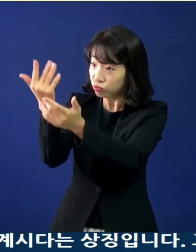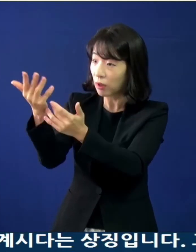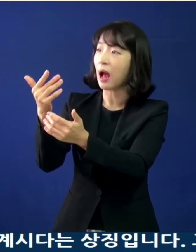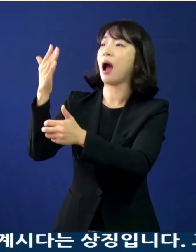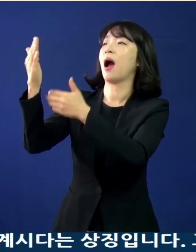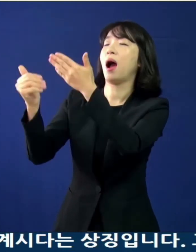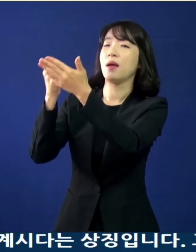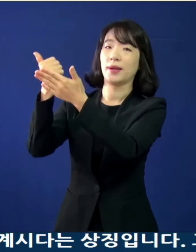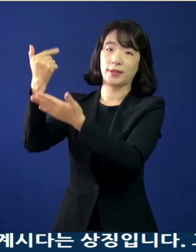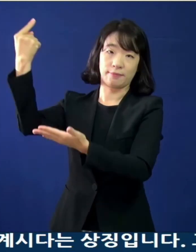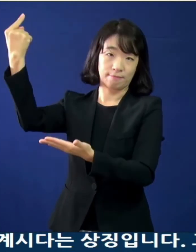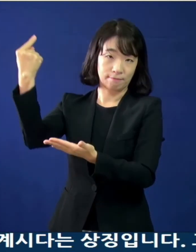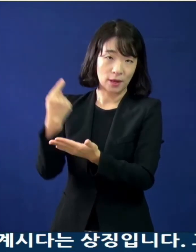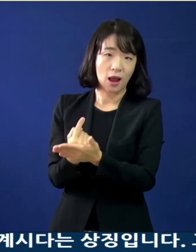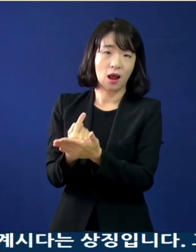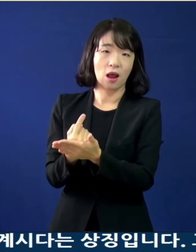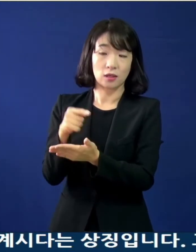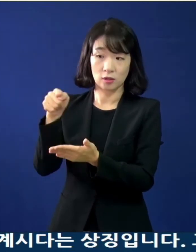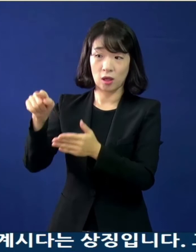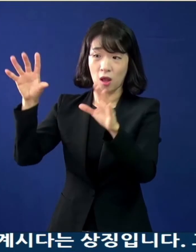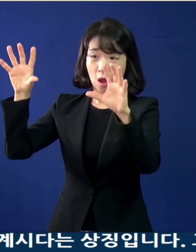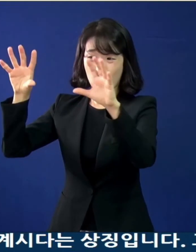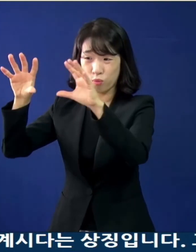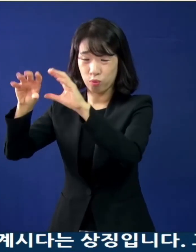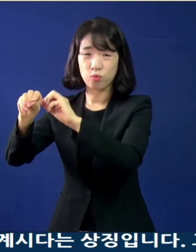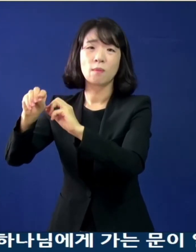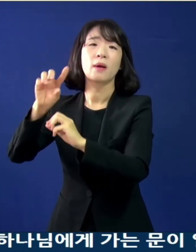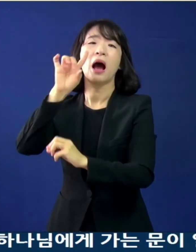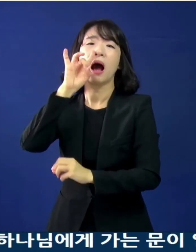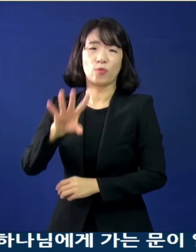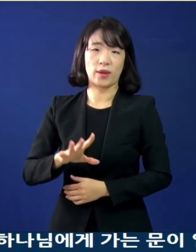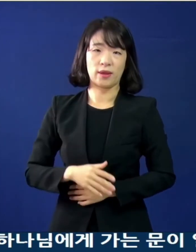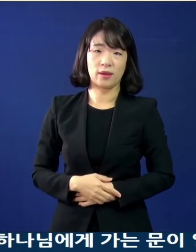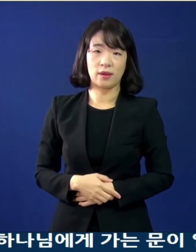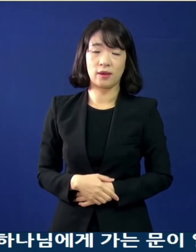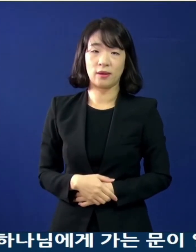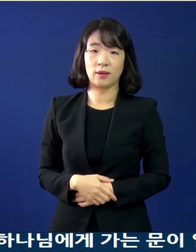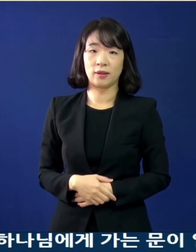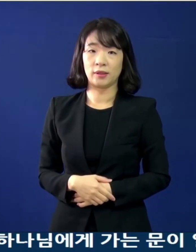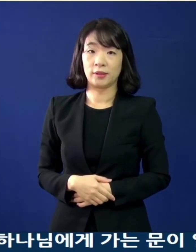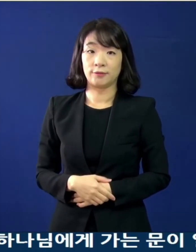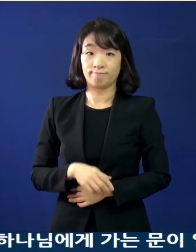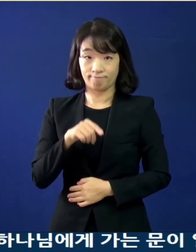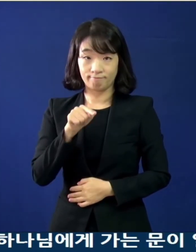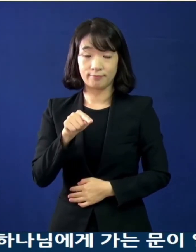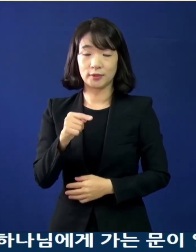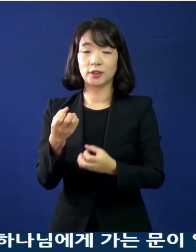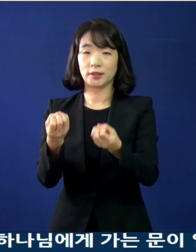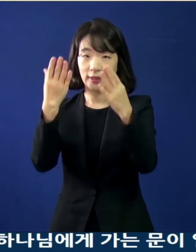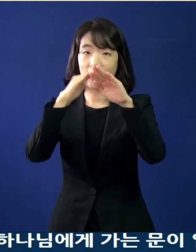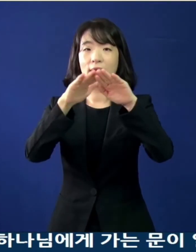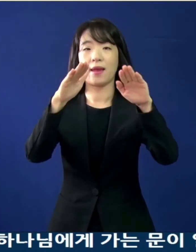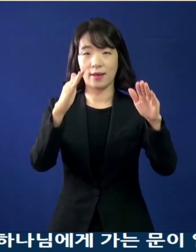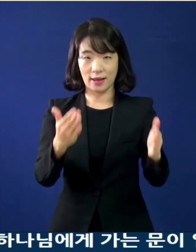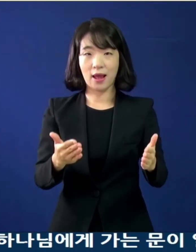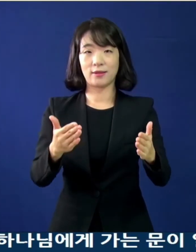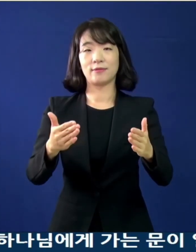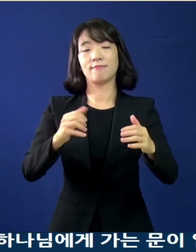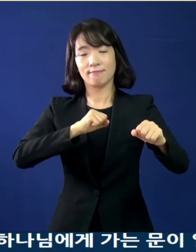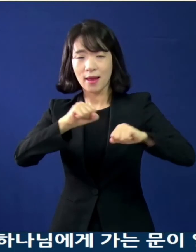임재인 불을 꺼트리지 말라, 이렇게 얘기한 겁니다. 이것이 제단